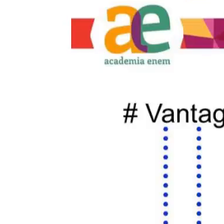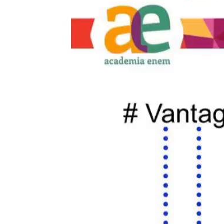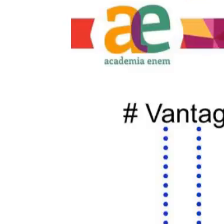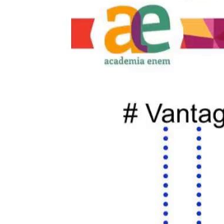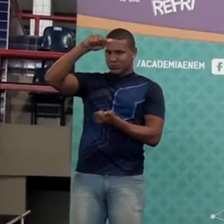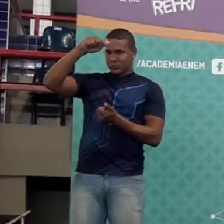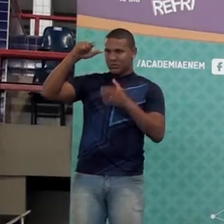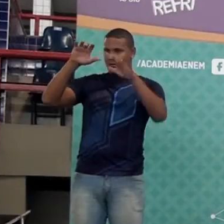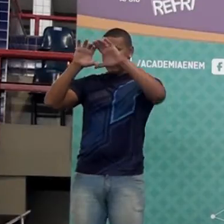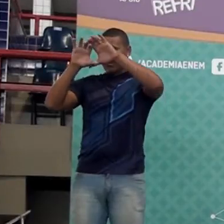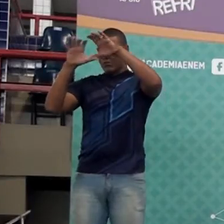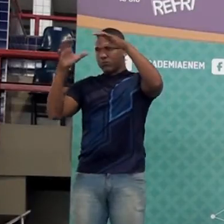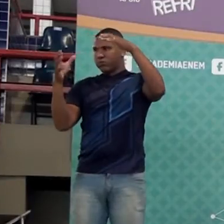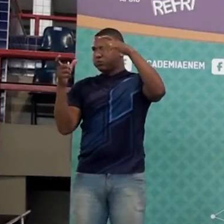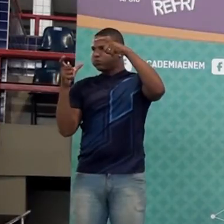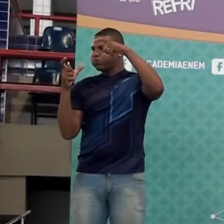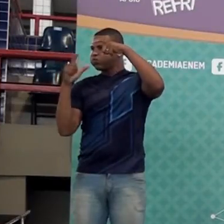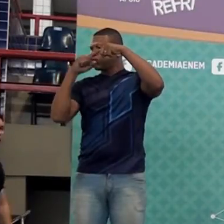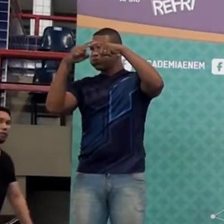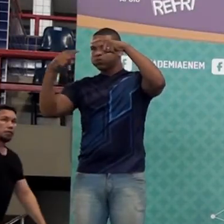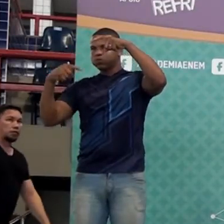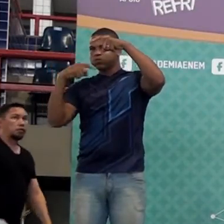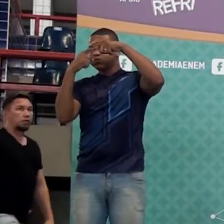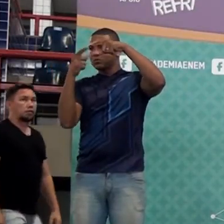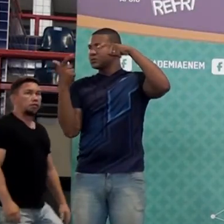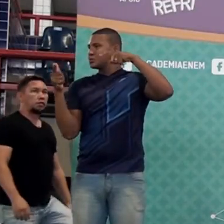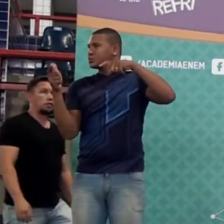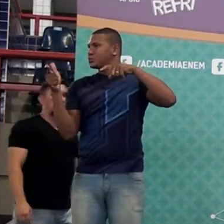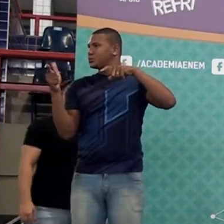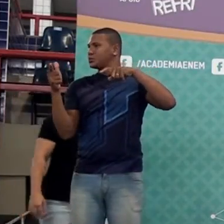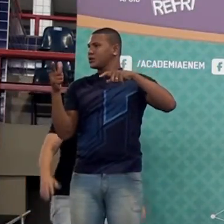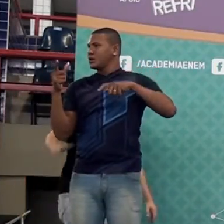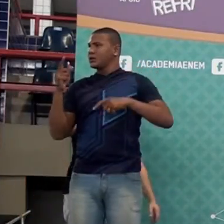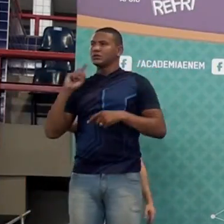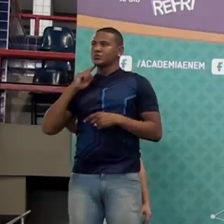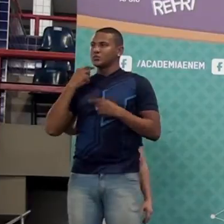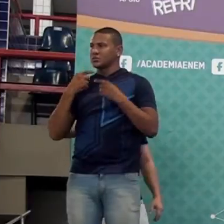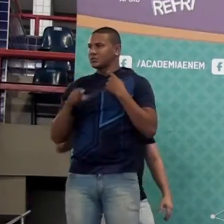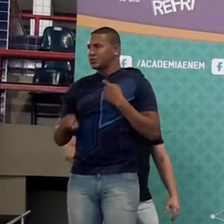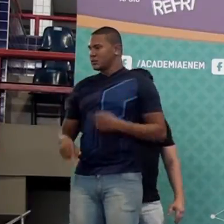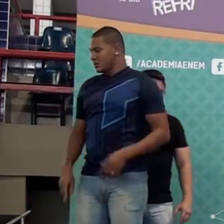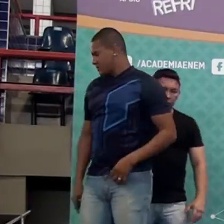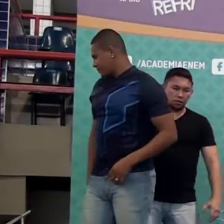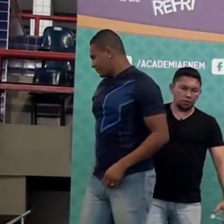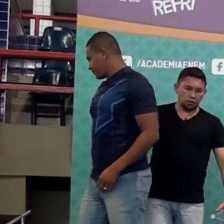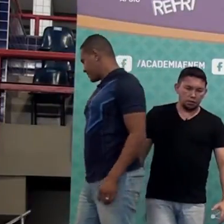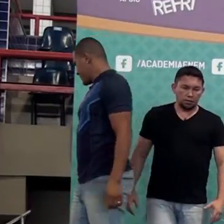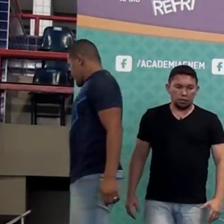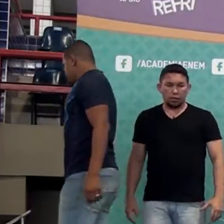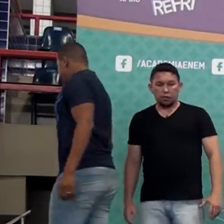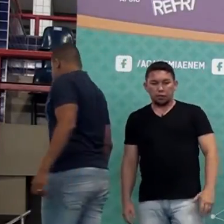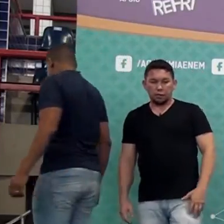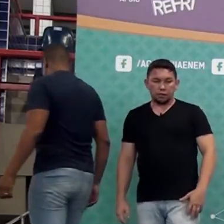de fissão, não há liberação de gases de efeito estufa. Então, essa é uma segunda vantagem.